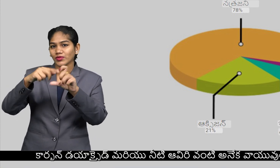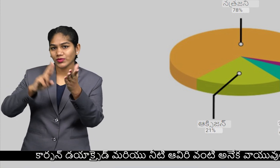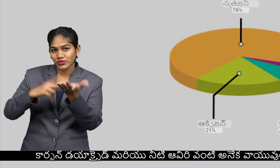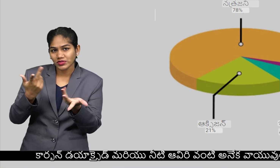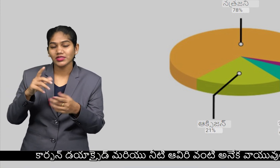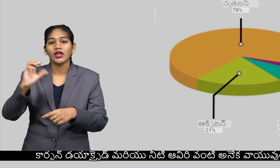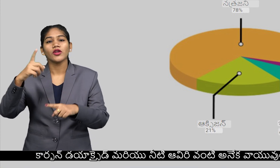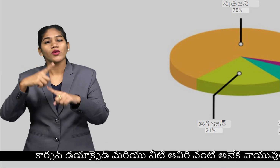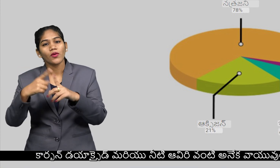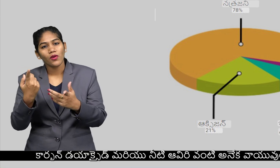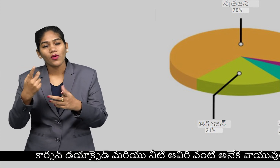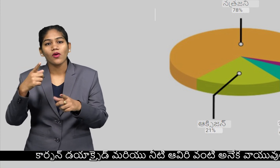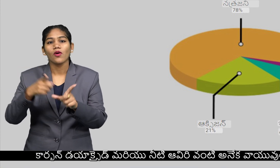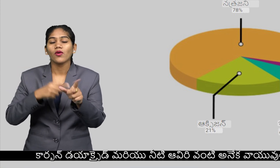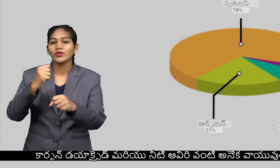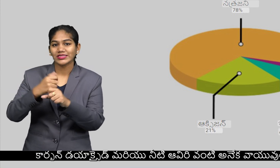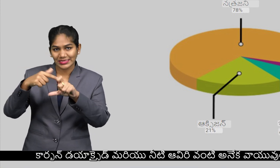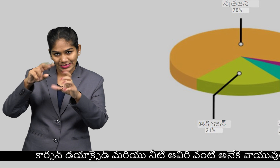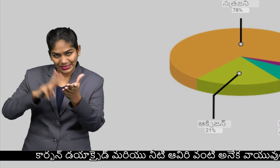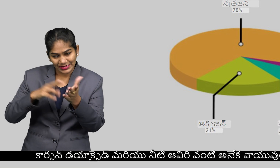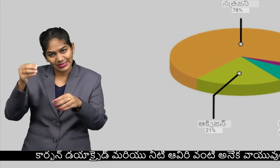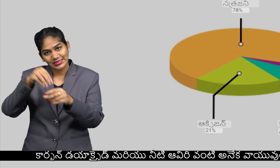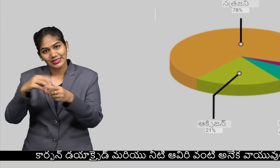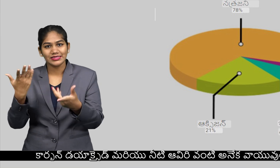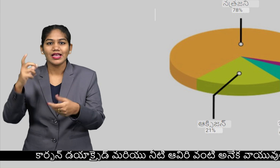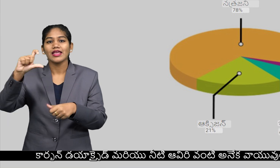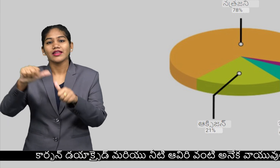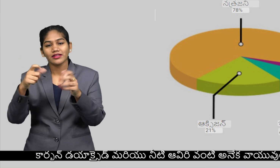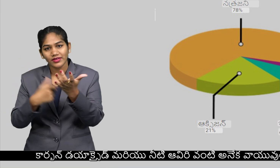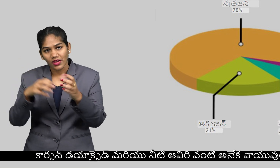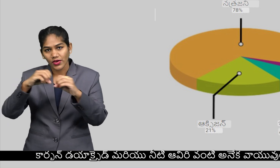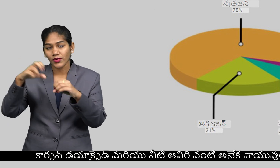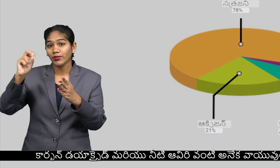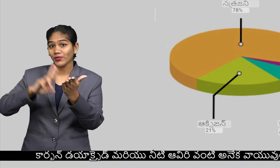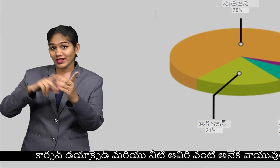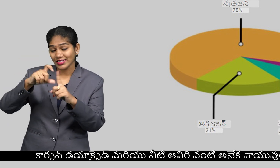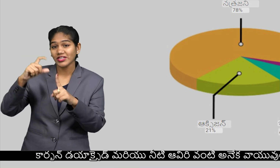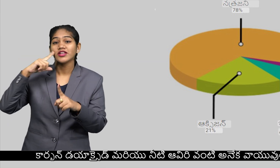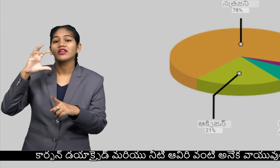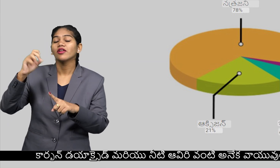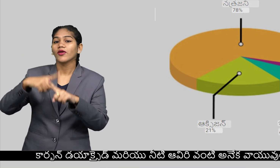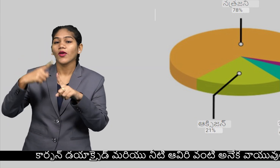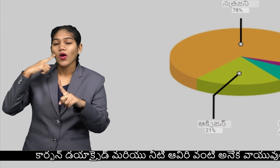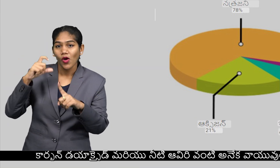కార్బన్ డయాక్సైడ్ మరియు నీటి ఆవిరి వంటి అనేక వాయువుల మిశ్రమం.